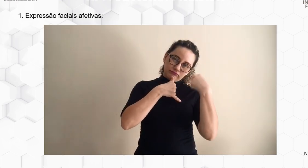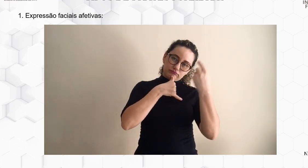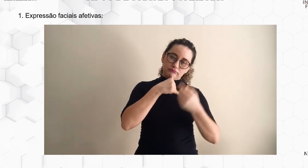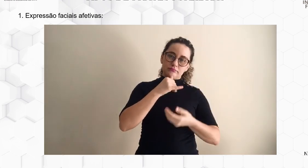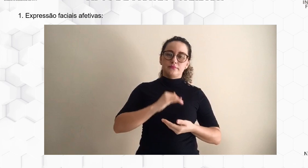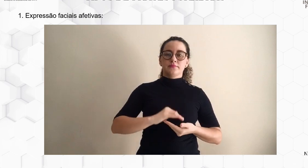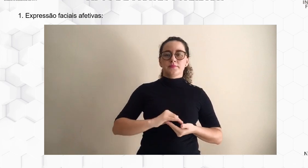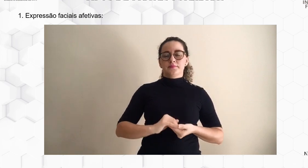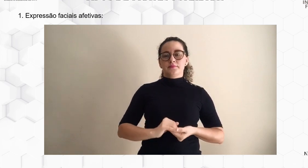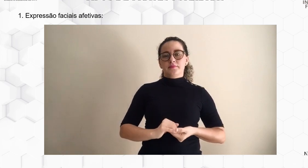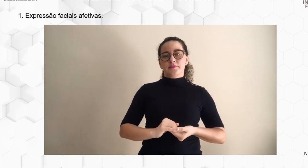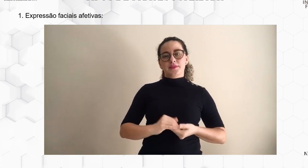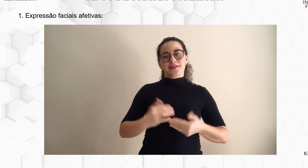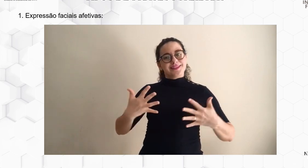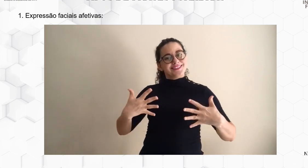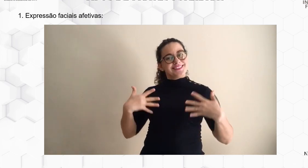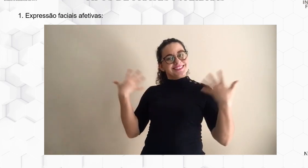tristeza,